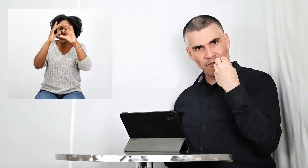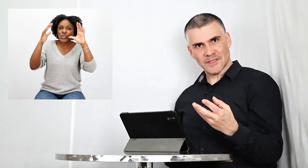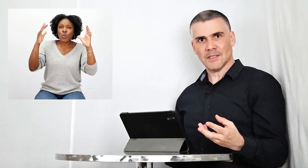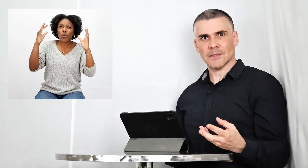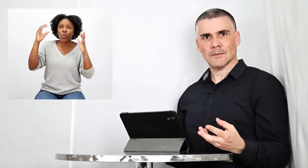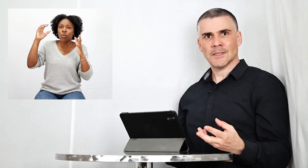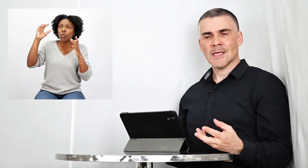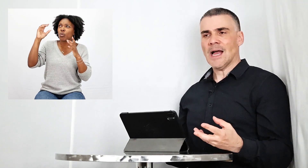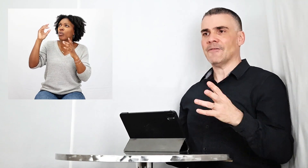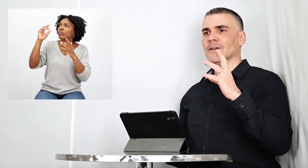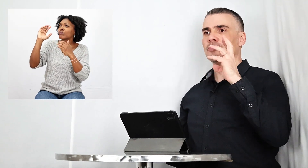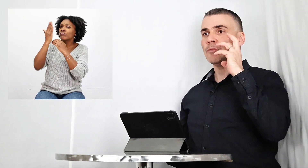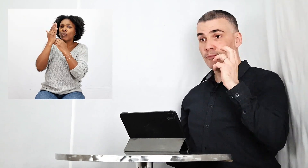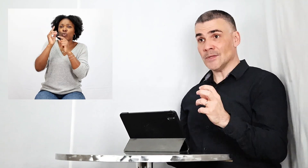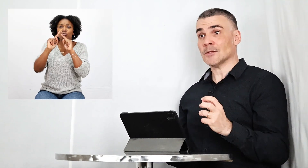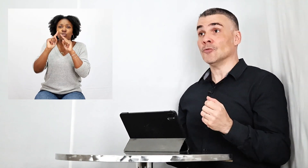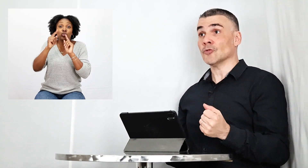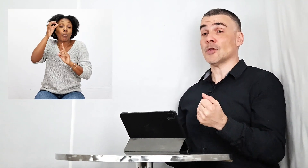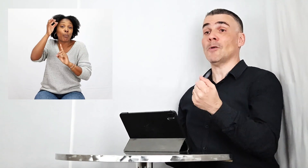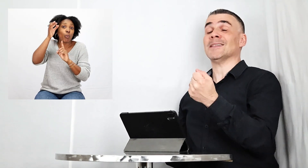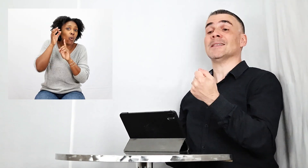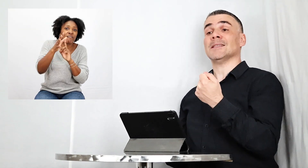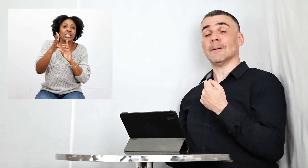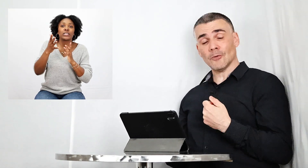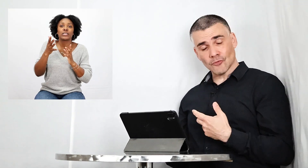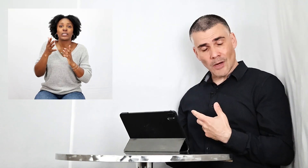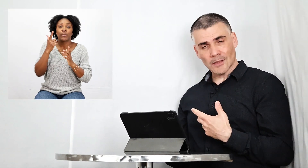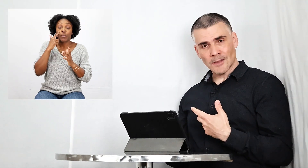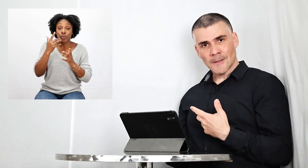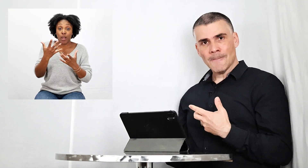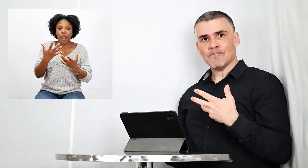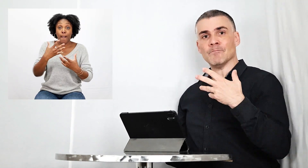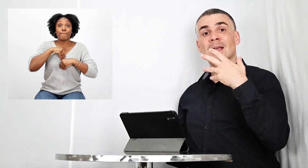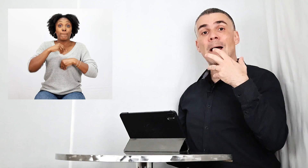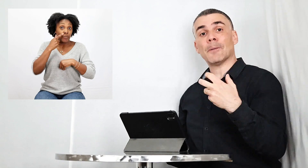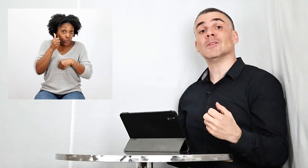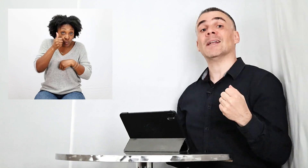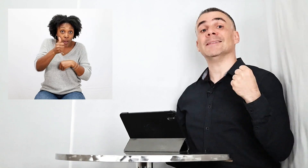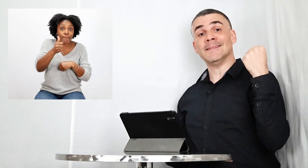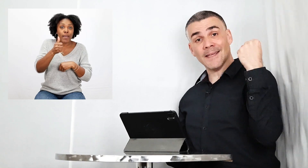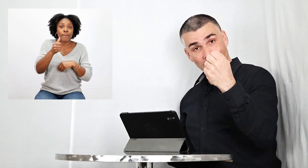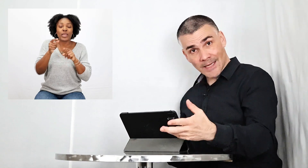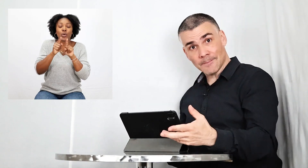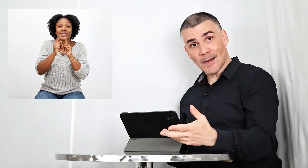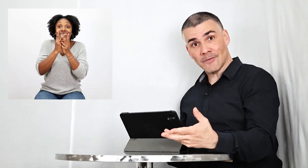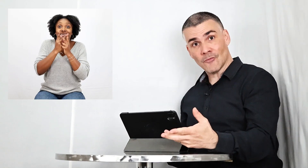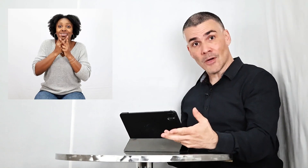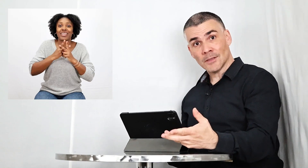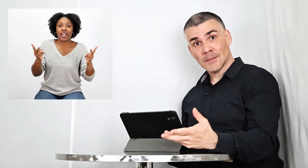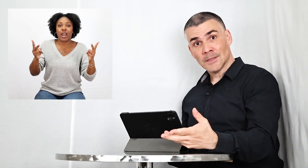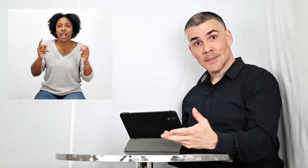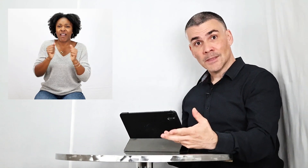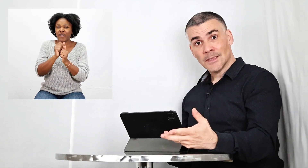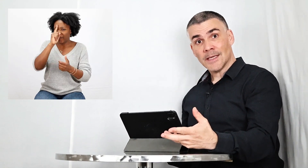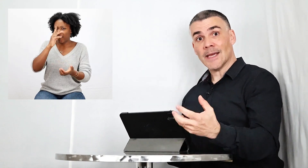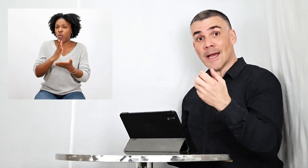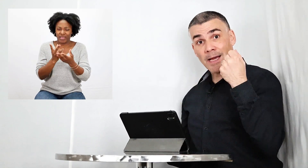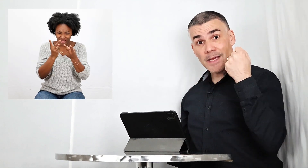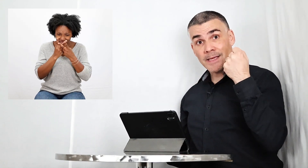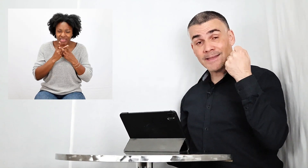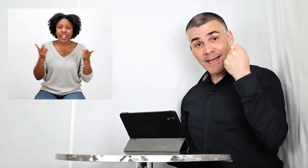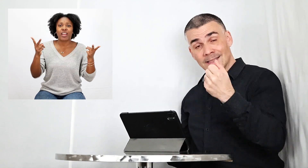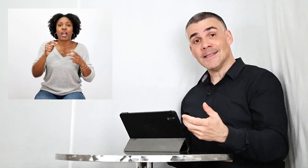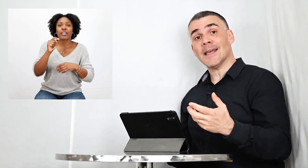révélations prophétiques, afin que tu puisses non seulement les saisir pour toi, mais apprendre à les déclarer par la foi